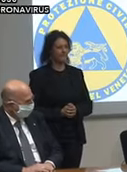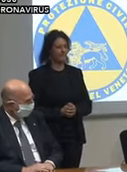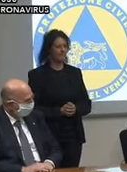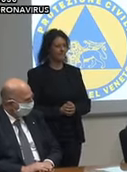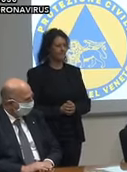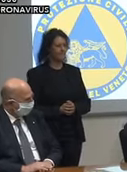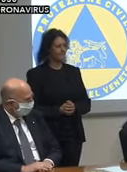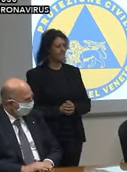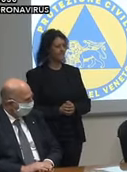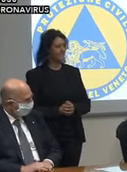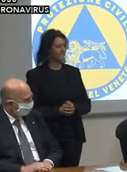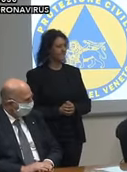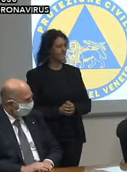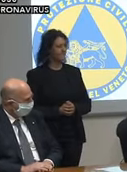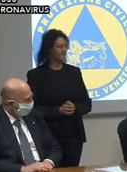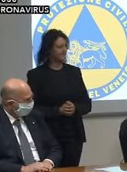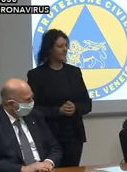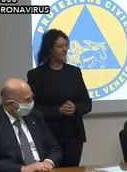tranquillo. No, marcato.